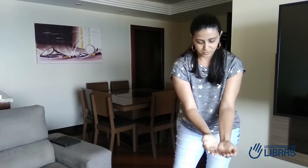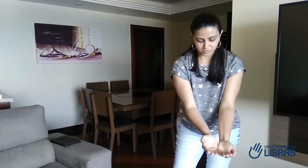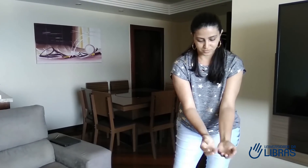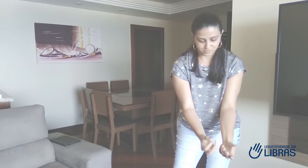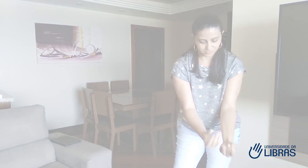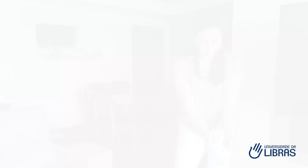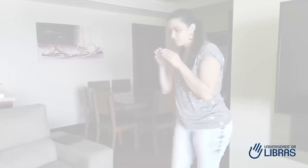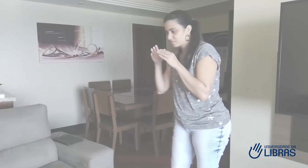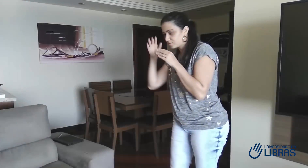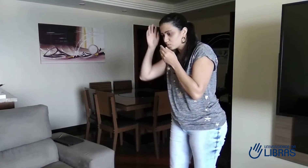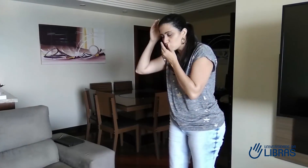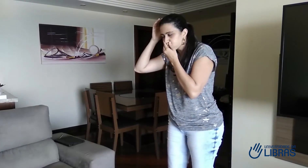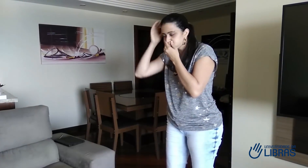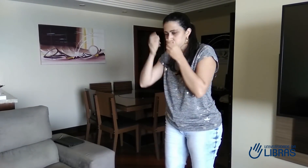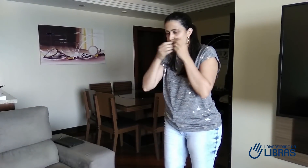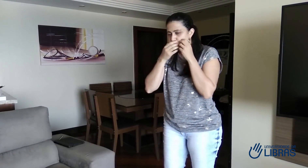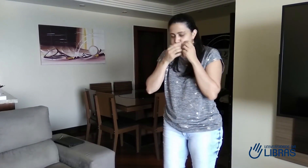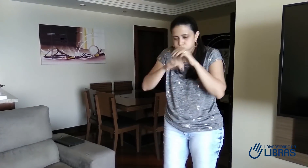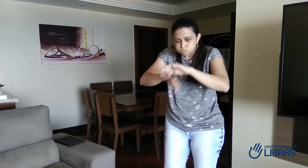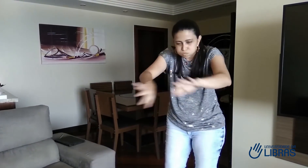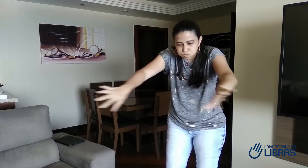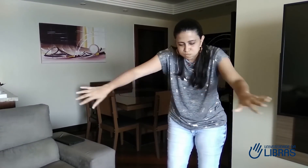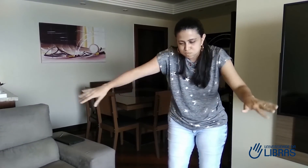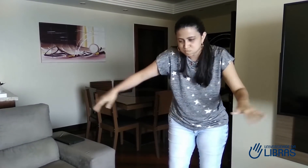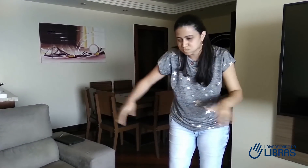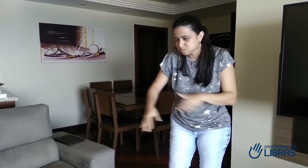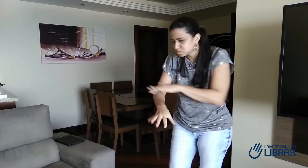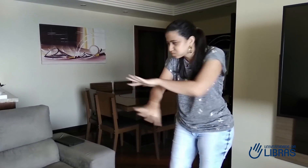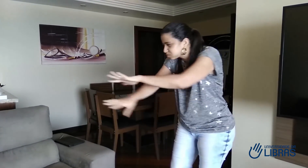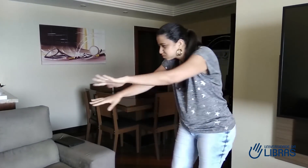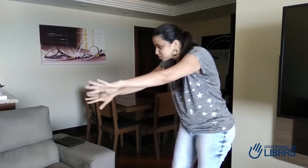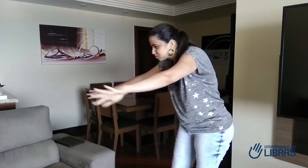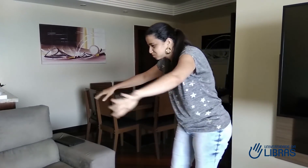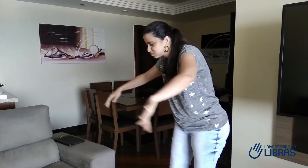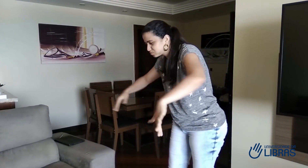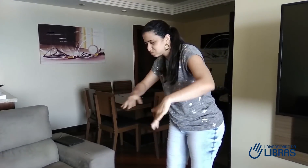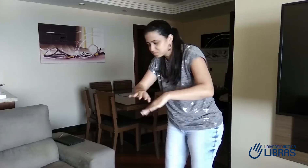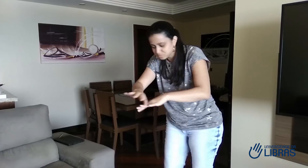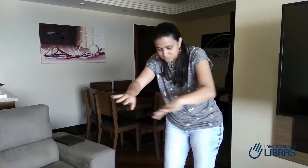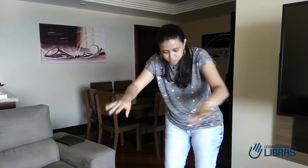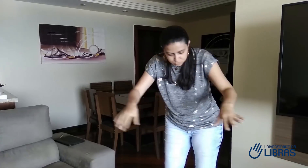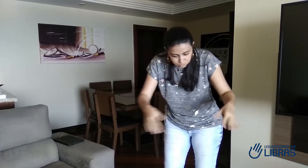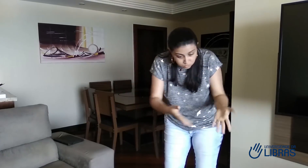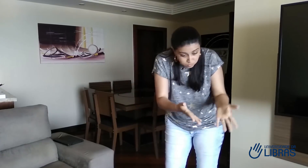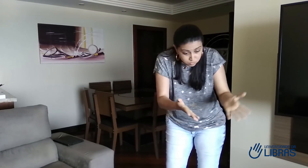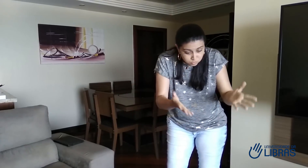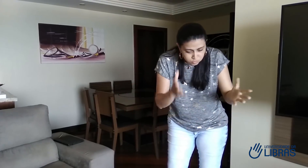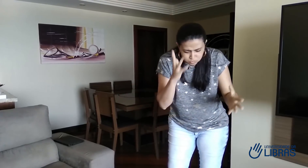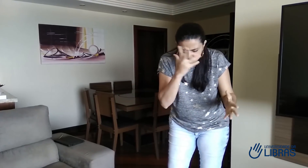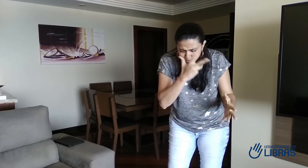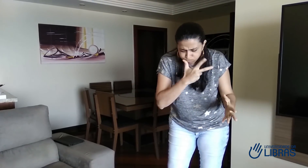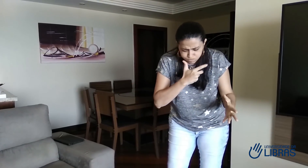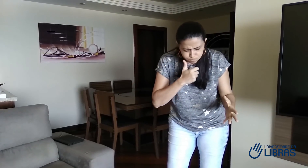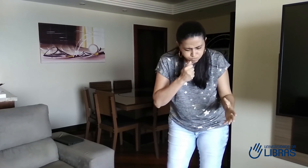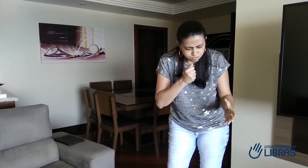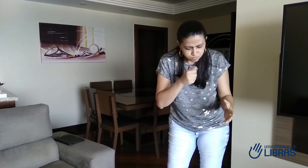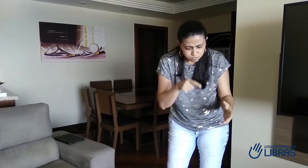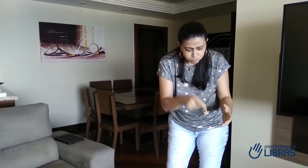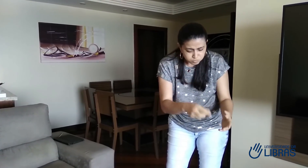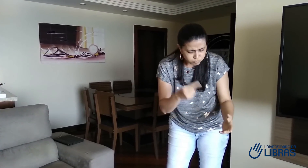que eu estava falando. Tinha um amigo também que ele é ouvinte, mas ele é intérprete. E aí depois ele falou, né, o que eu